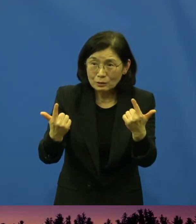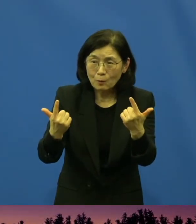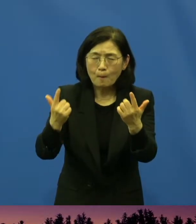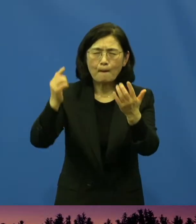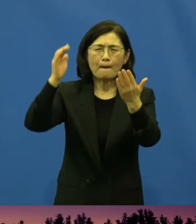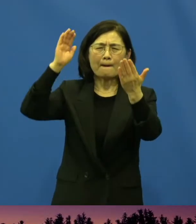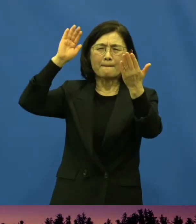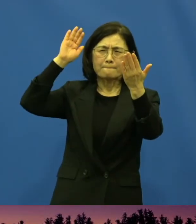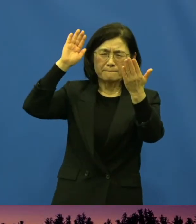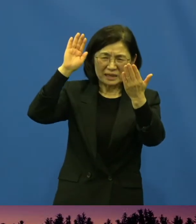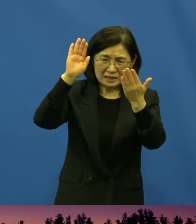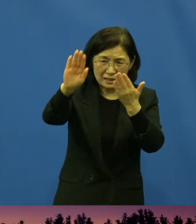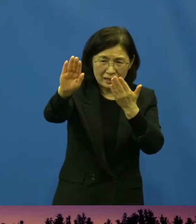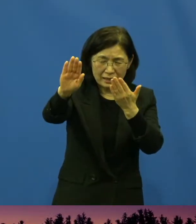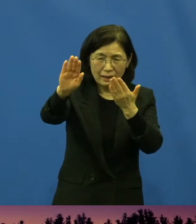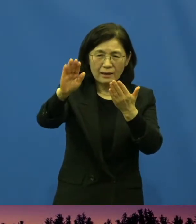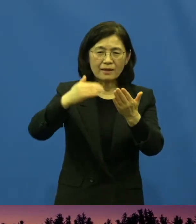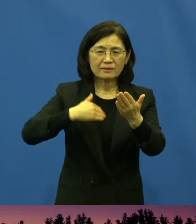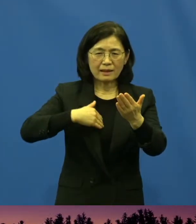거예요.